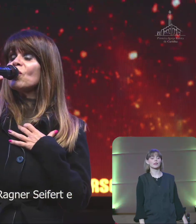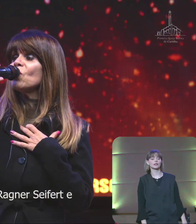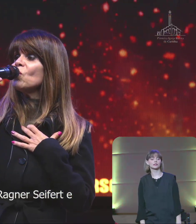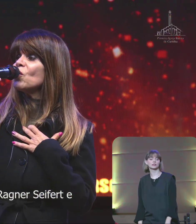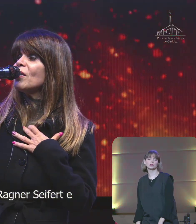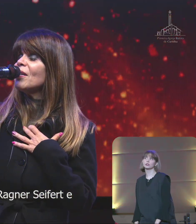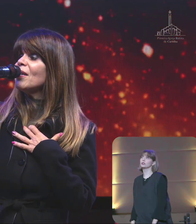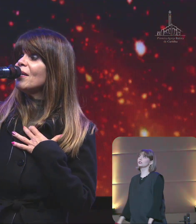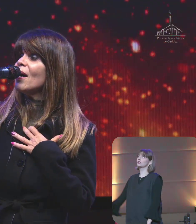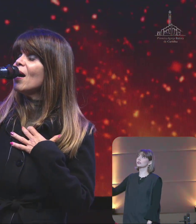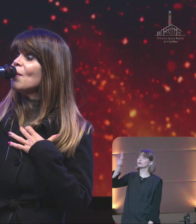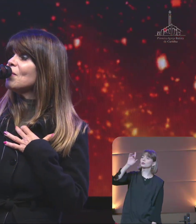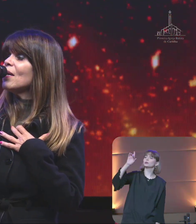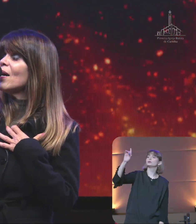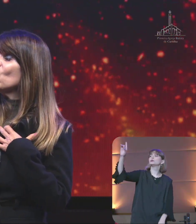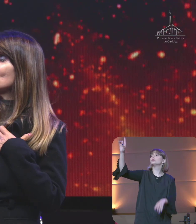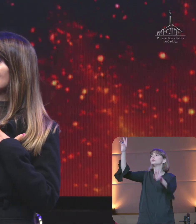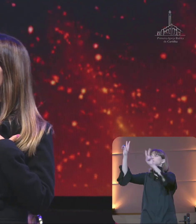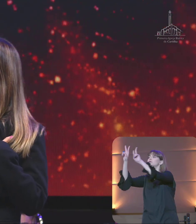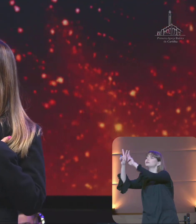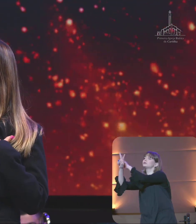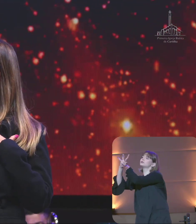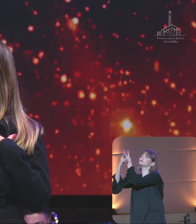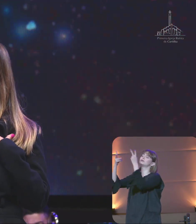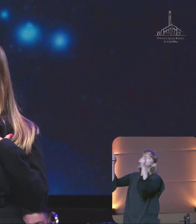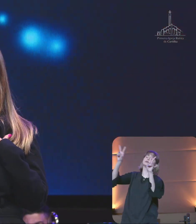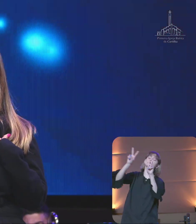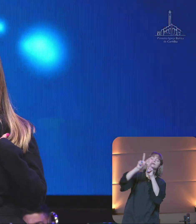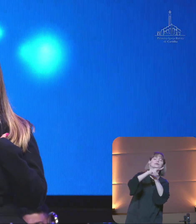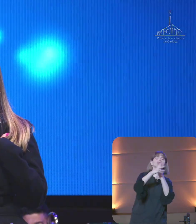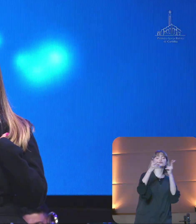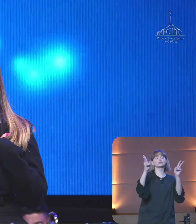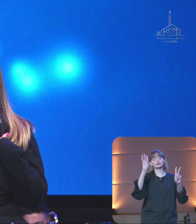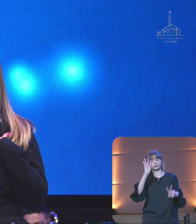Vento que um dia me alcançou,